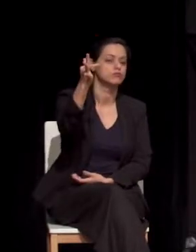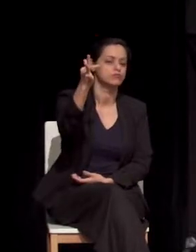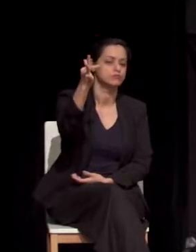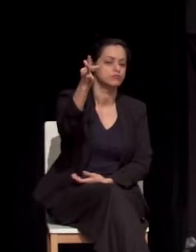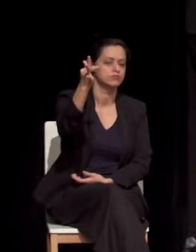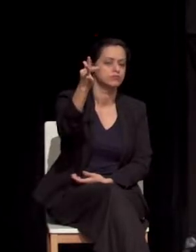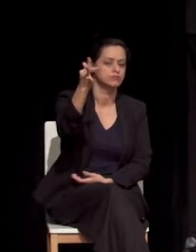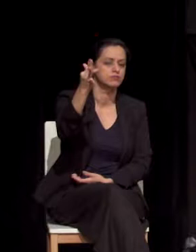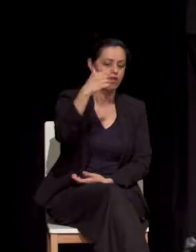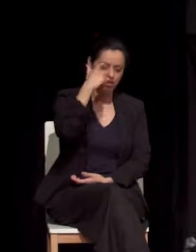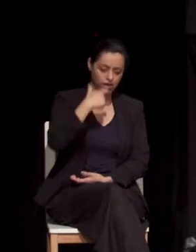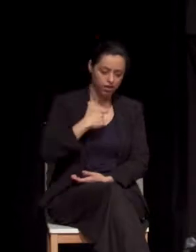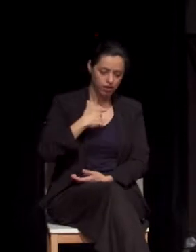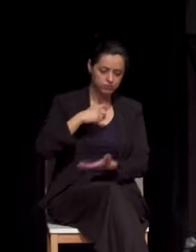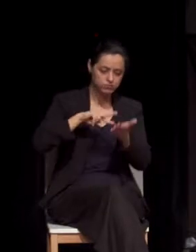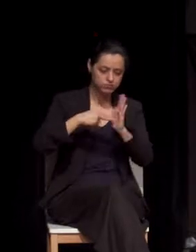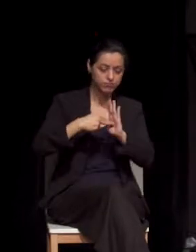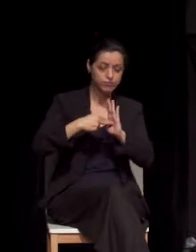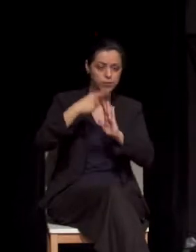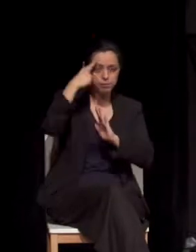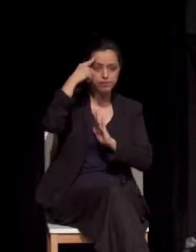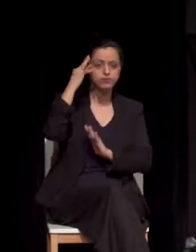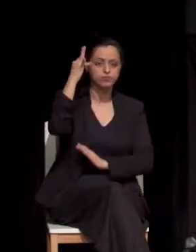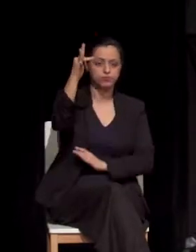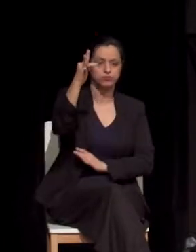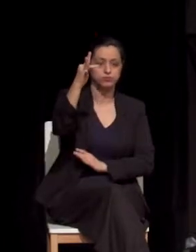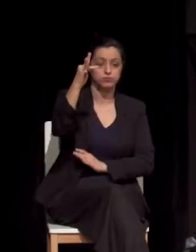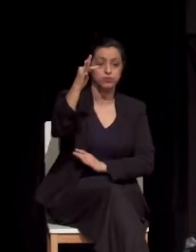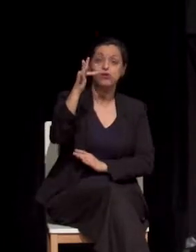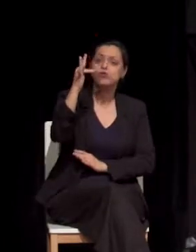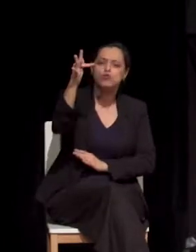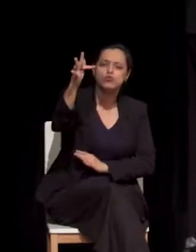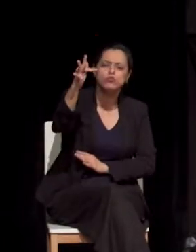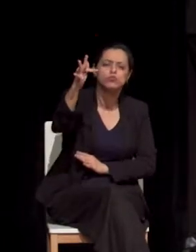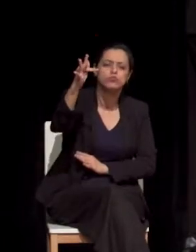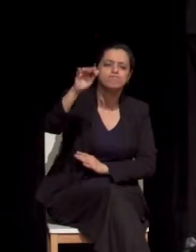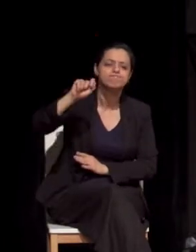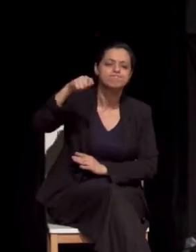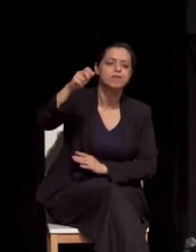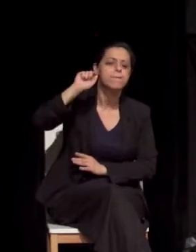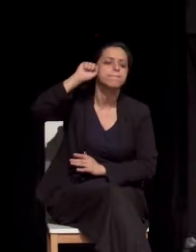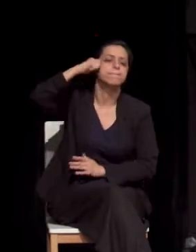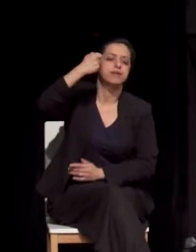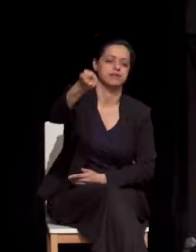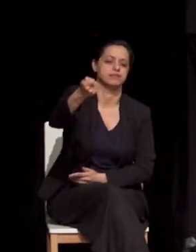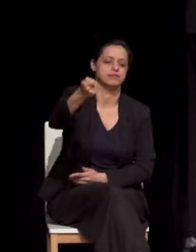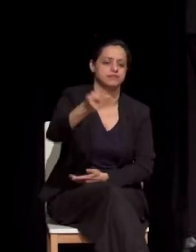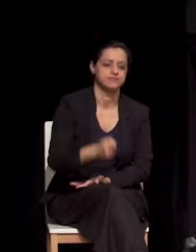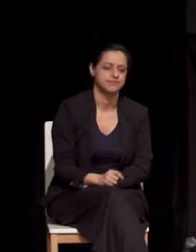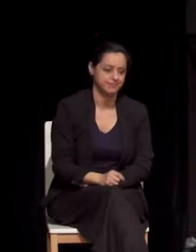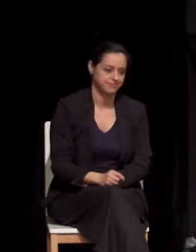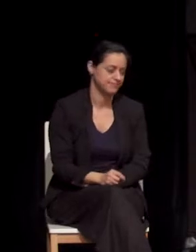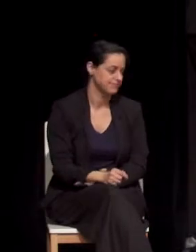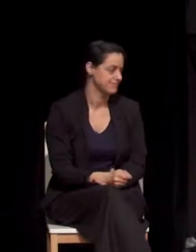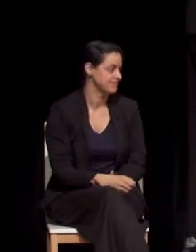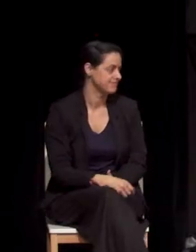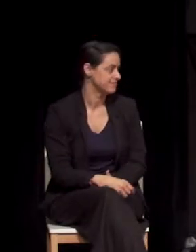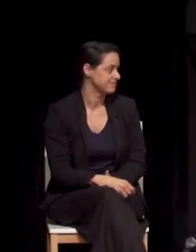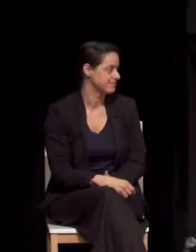futuro. É isso. O futuro é preto, gente. É isso.